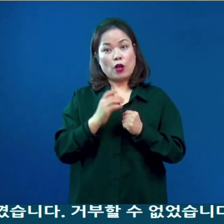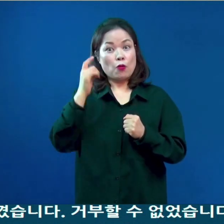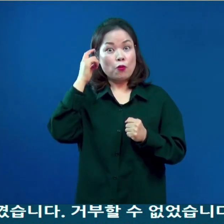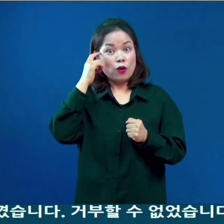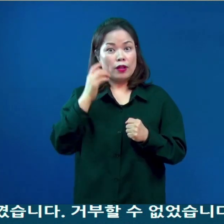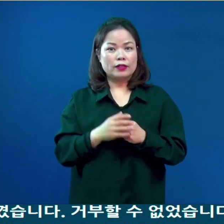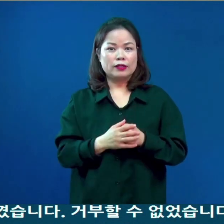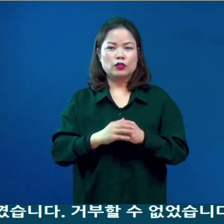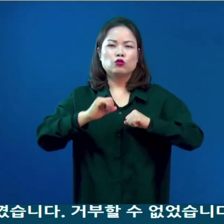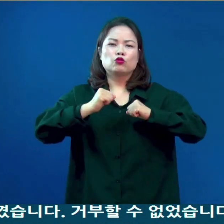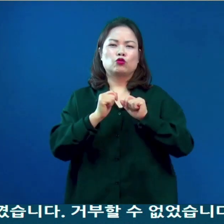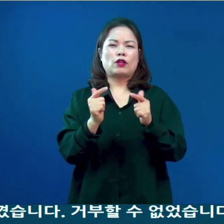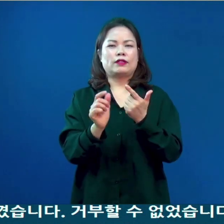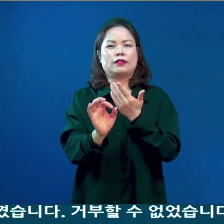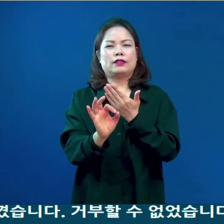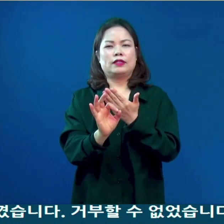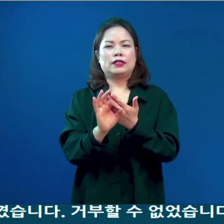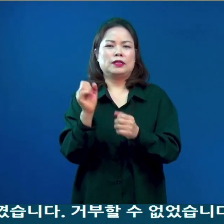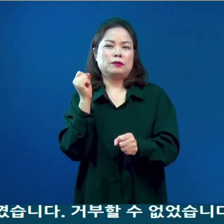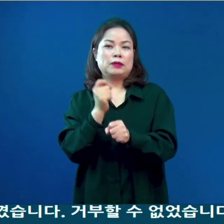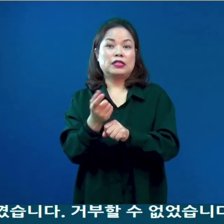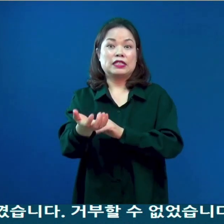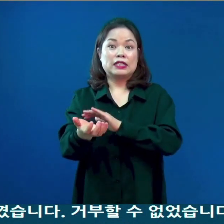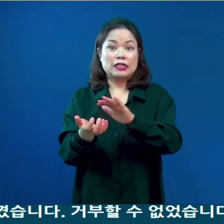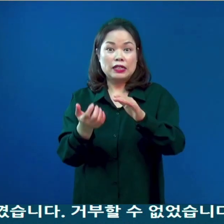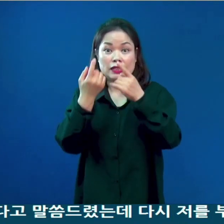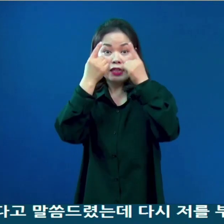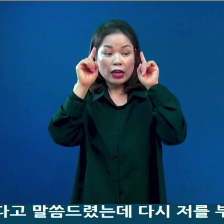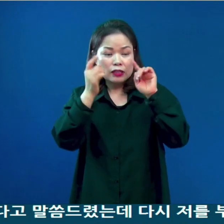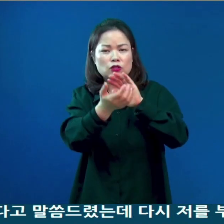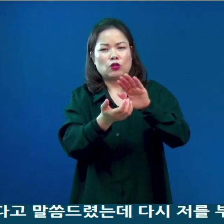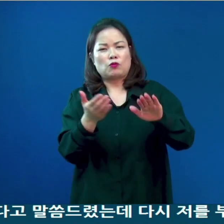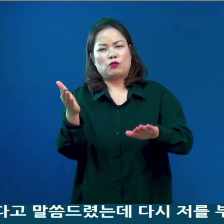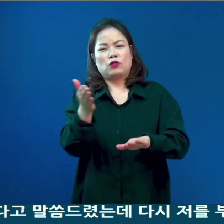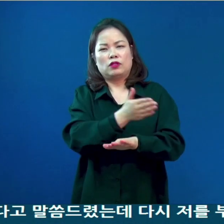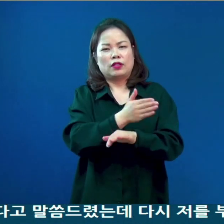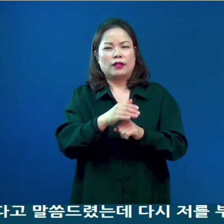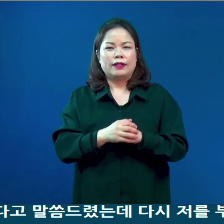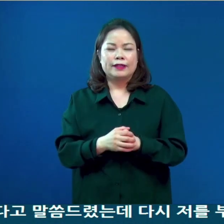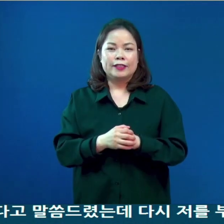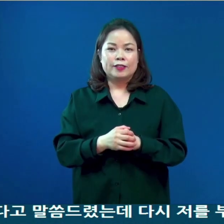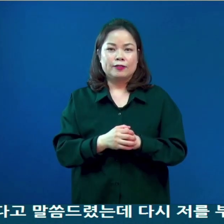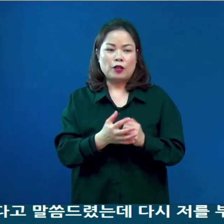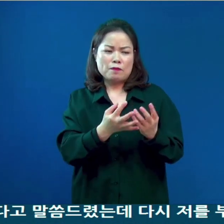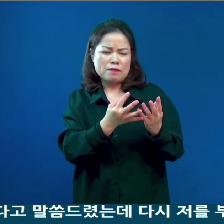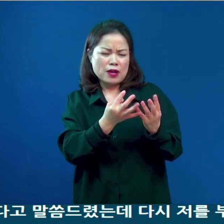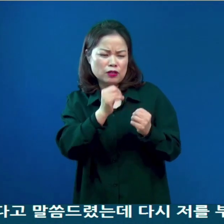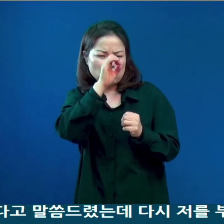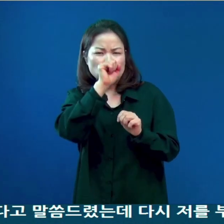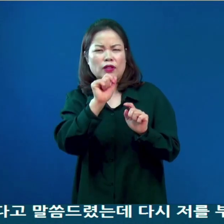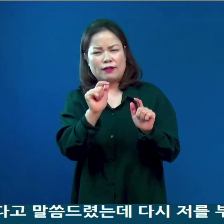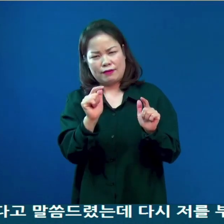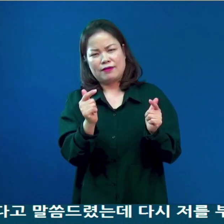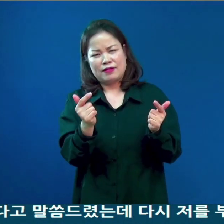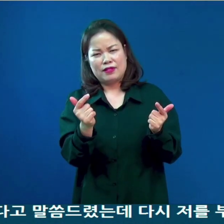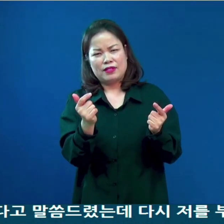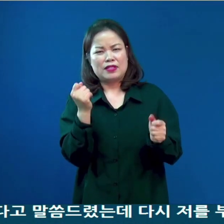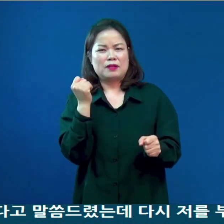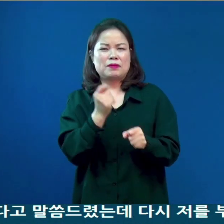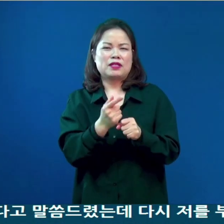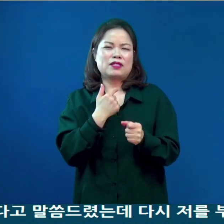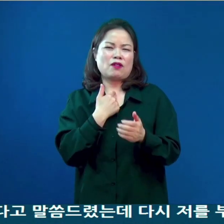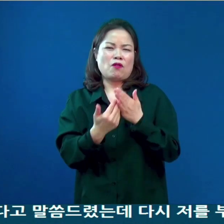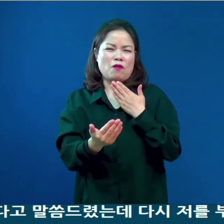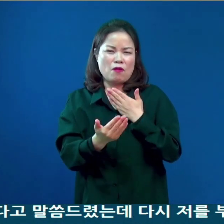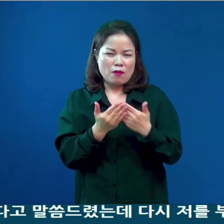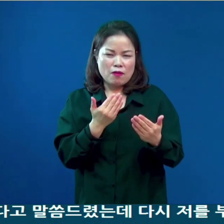제가 순종하지 않으면 이미 그 전에 대학에 들어오기 전부터 참 많은 좋지 않은 일들을 이미 겪는다는